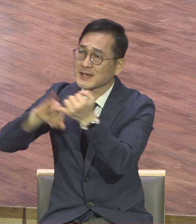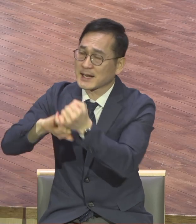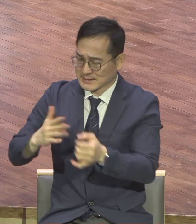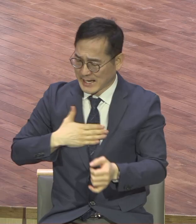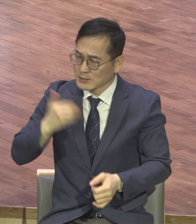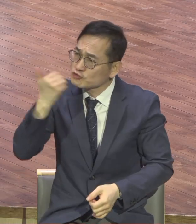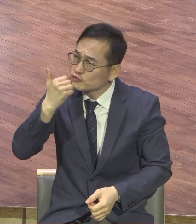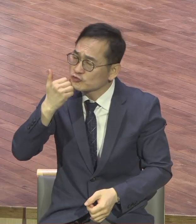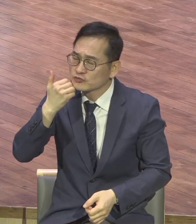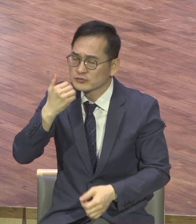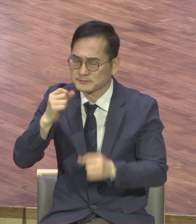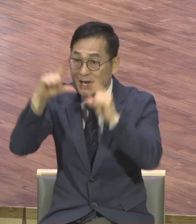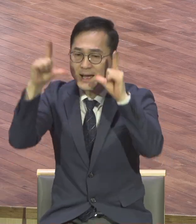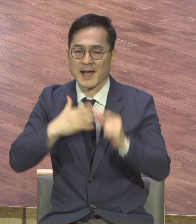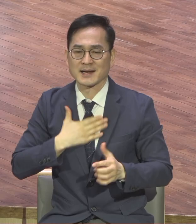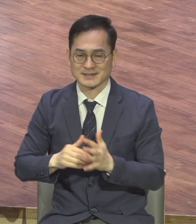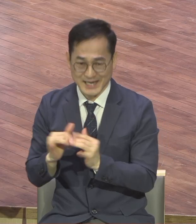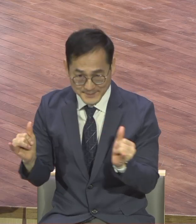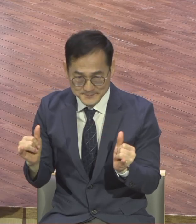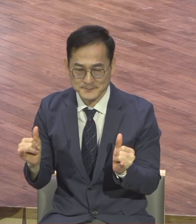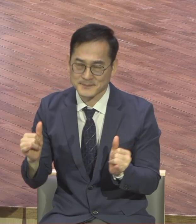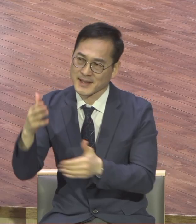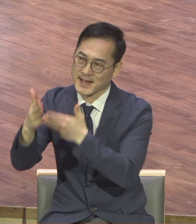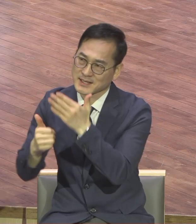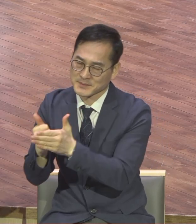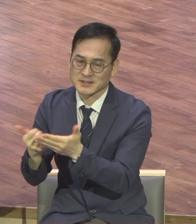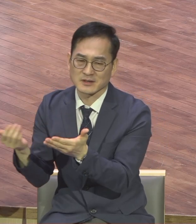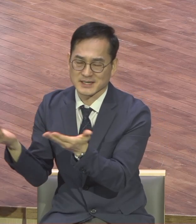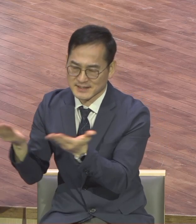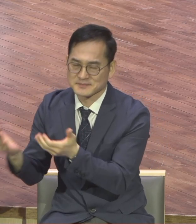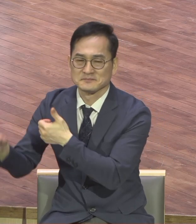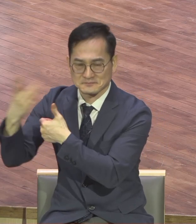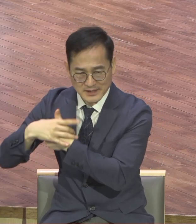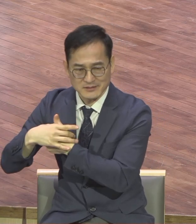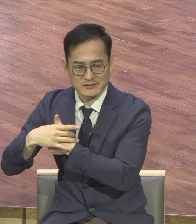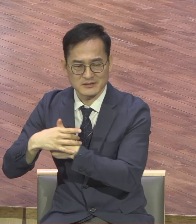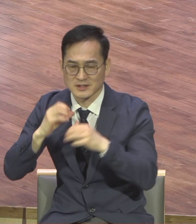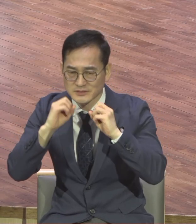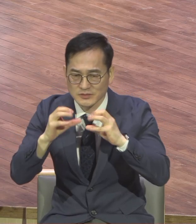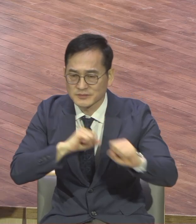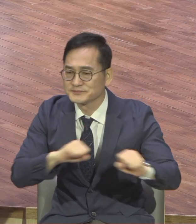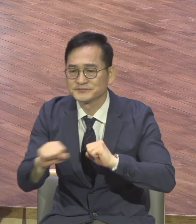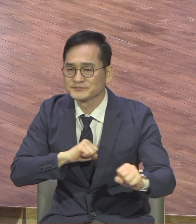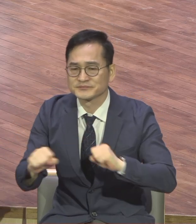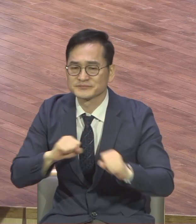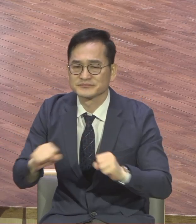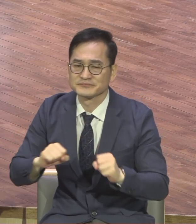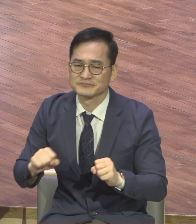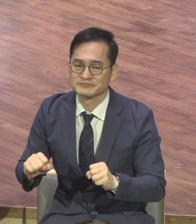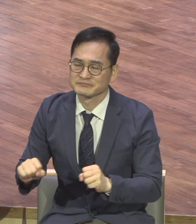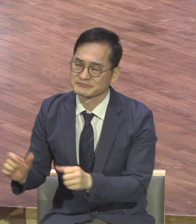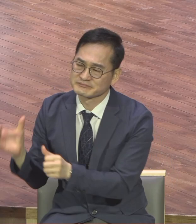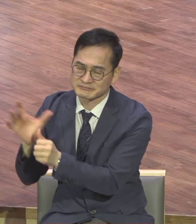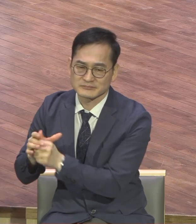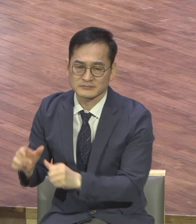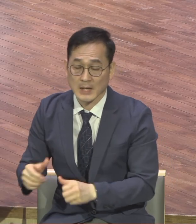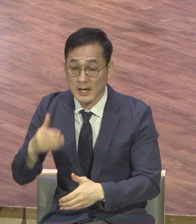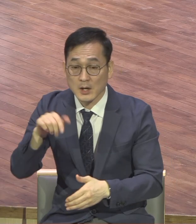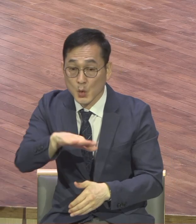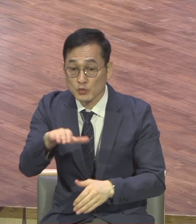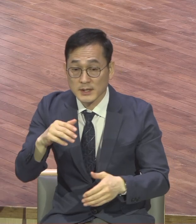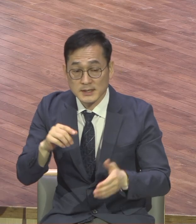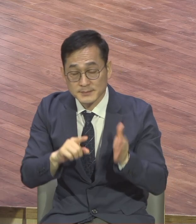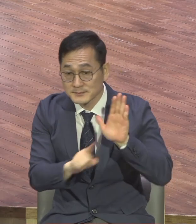이번 선교대회를 통해서도 반복적으로 그렇게 강조가 된 것이 뭐예요? 남은 자, remnant, 남은